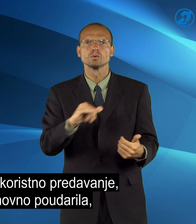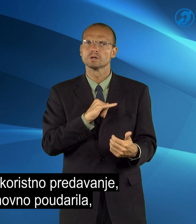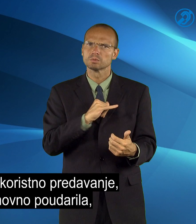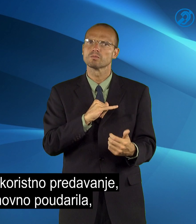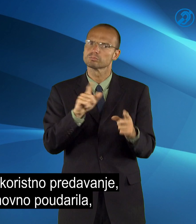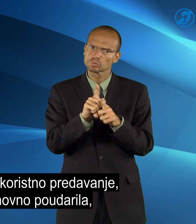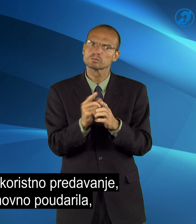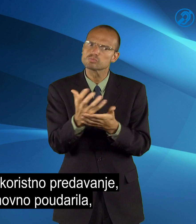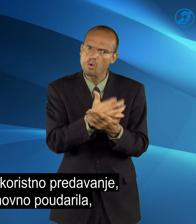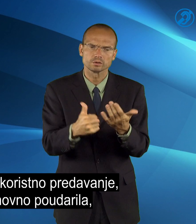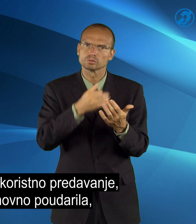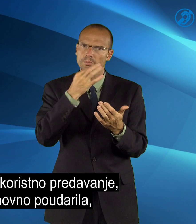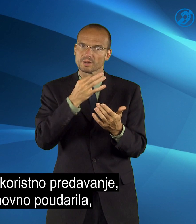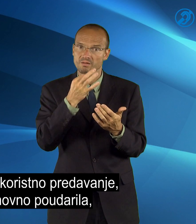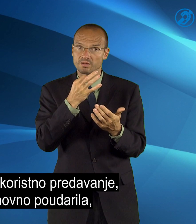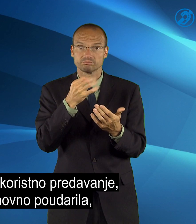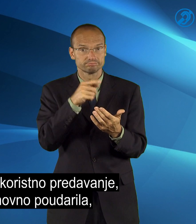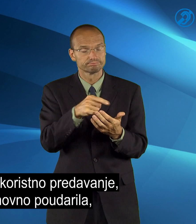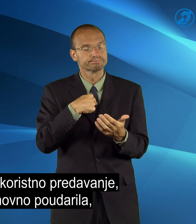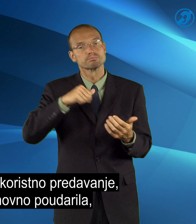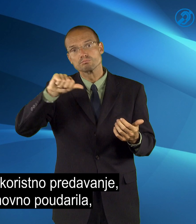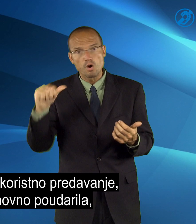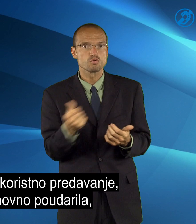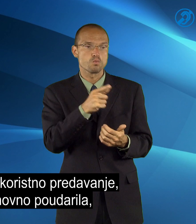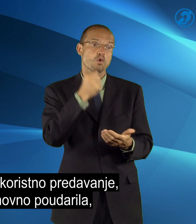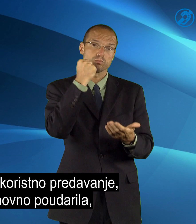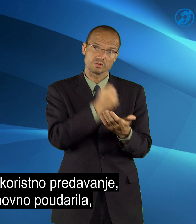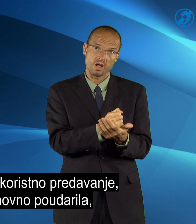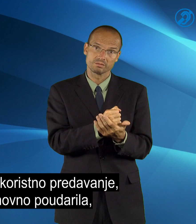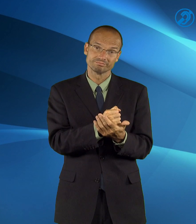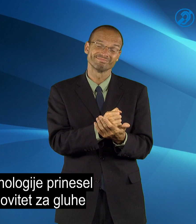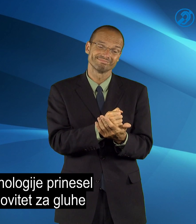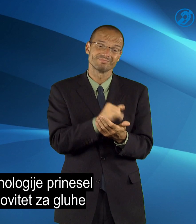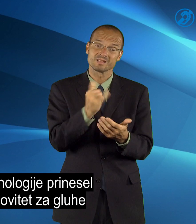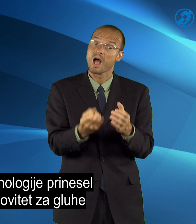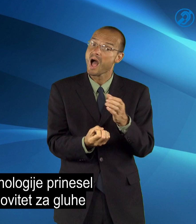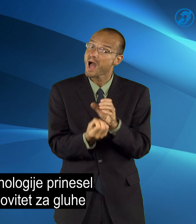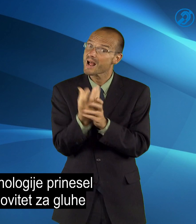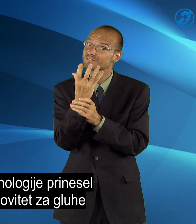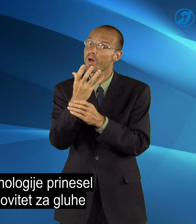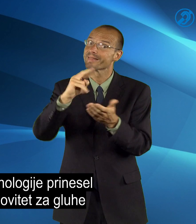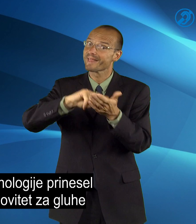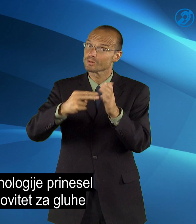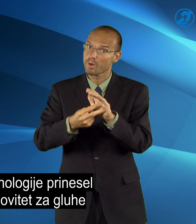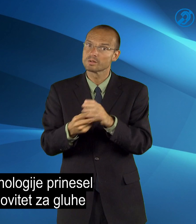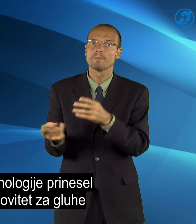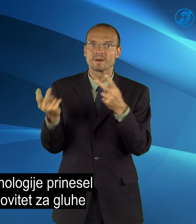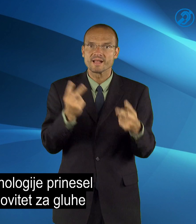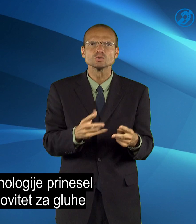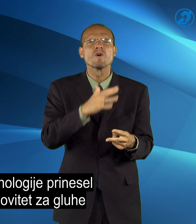Izredno zanimivo in koristno predavanje, s katerim je ponovno poudarila, da je razvoj tehnologije prinesel veliko dobrih novitet